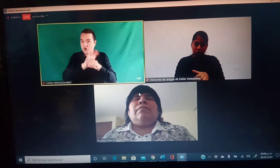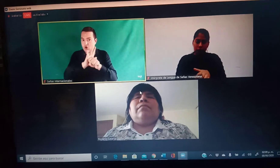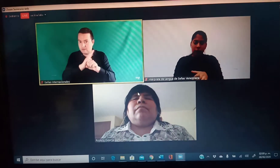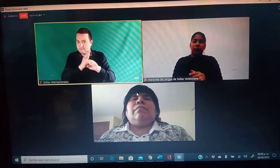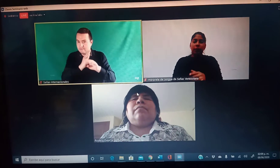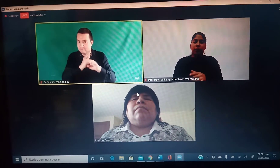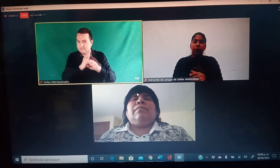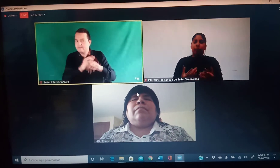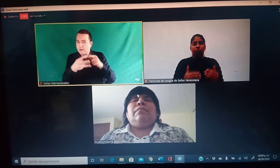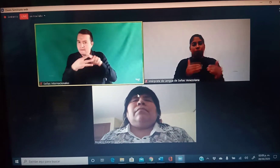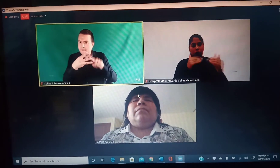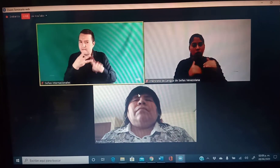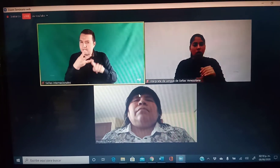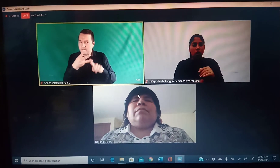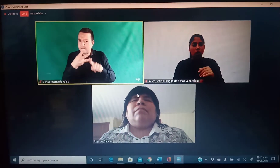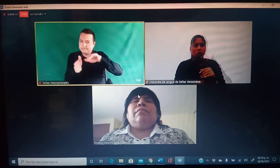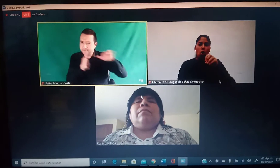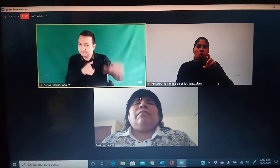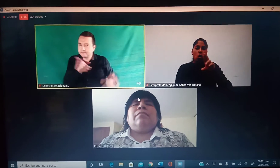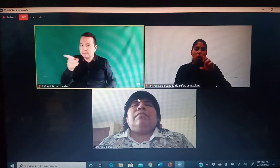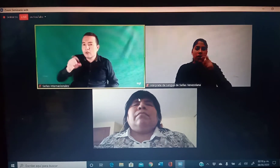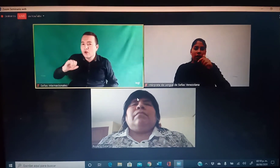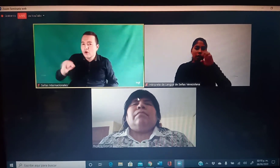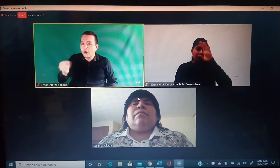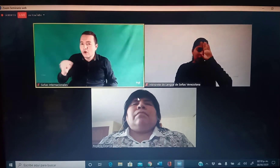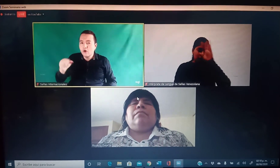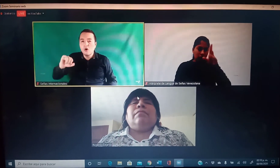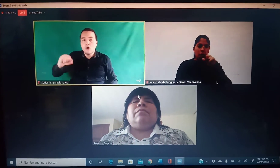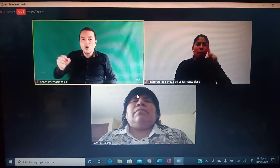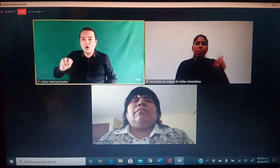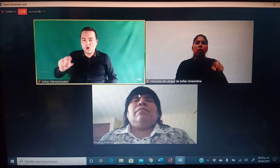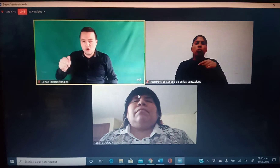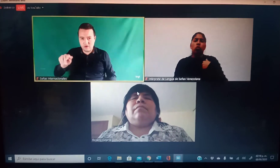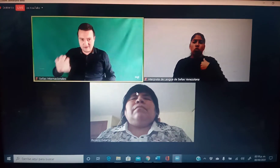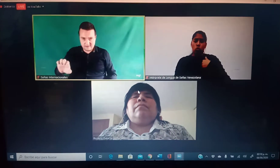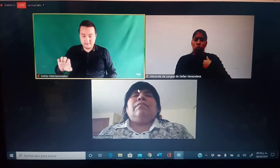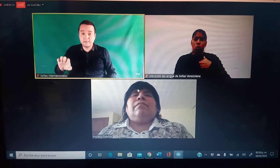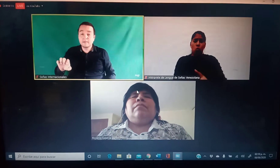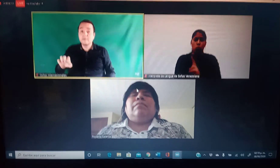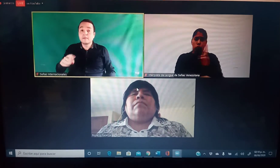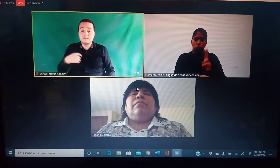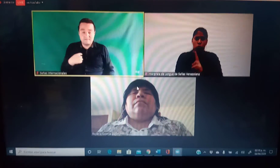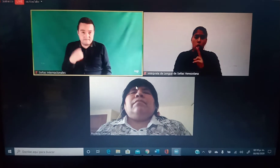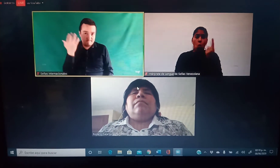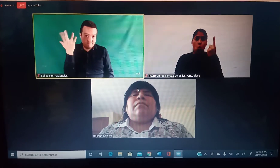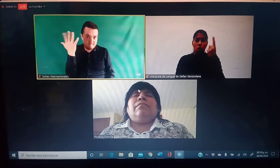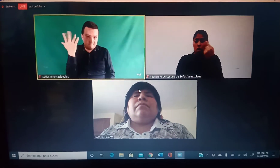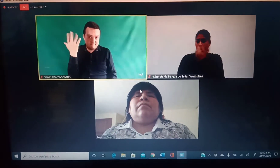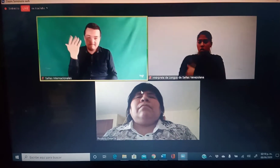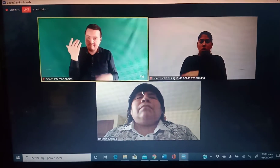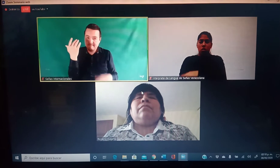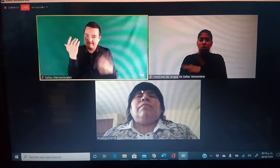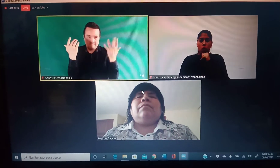una chiquito, para Jorge Munoz, yo uso una sola mano. ¿Hay algún